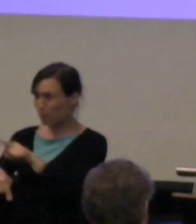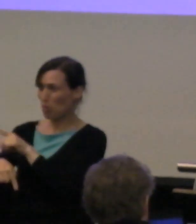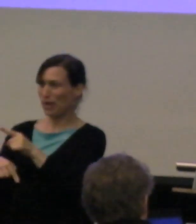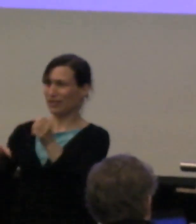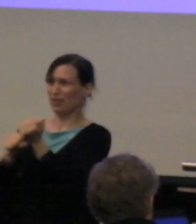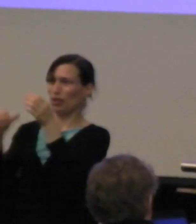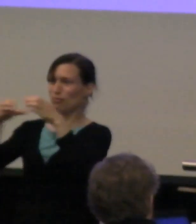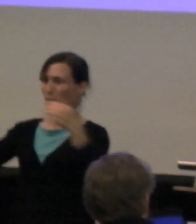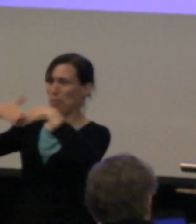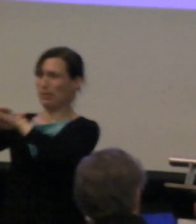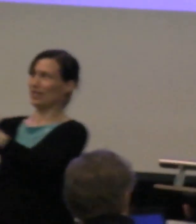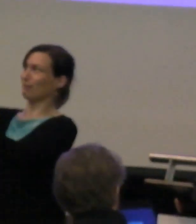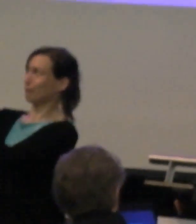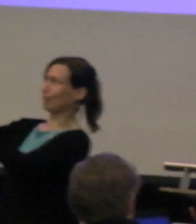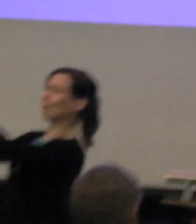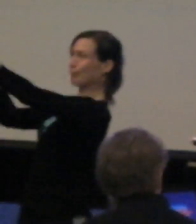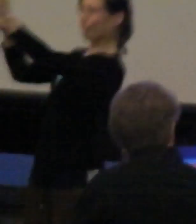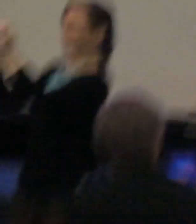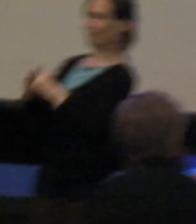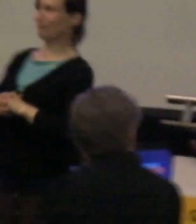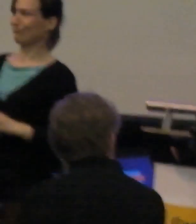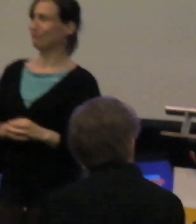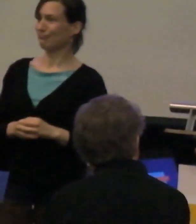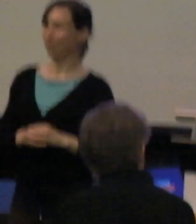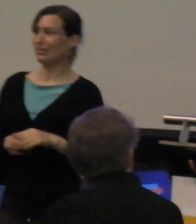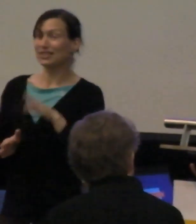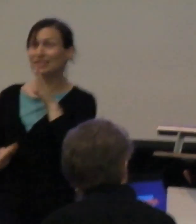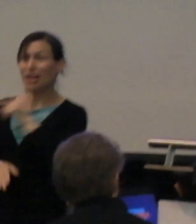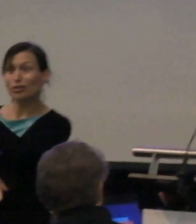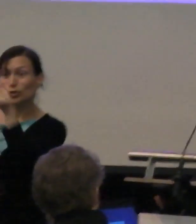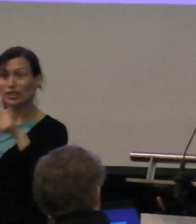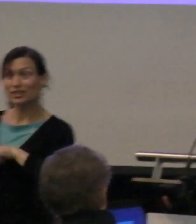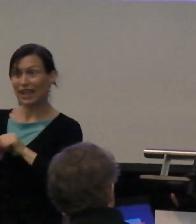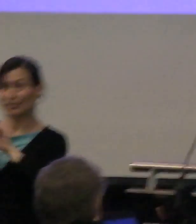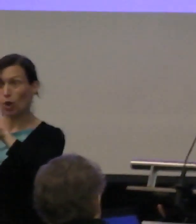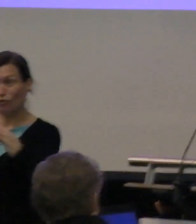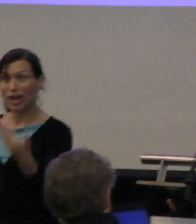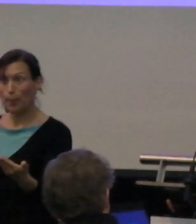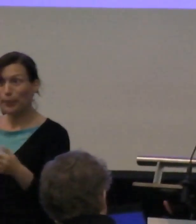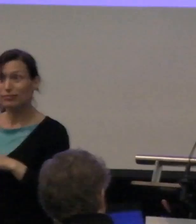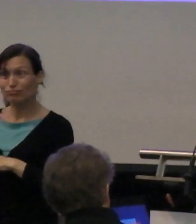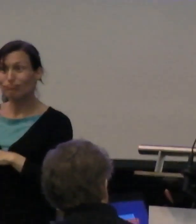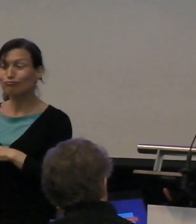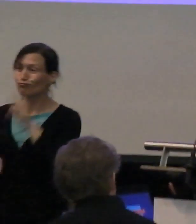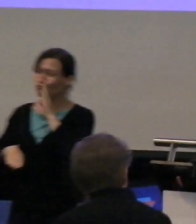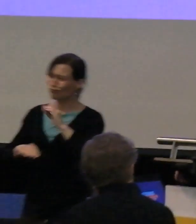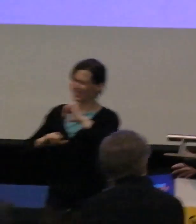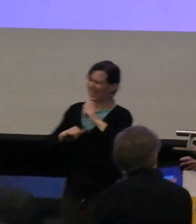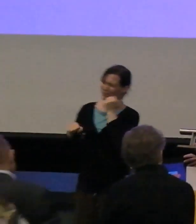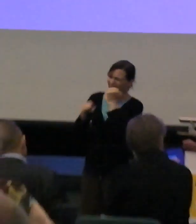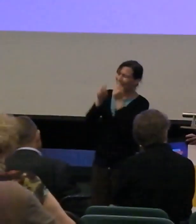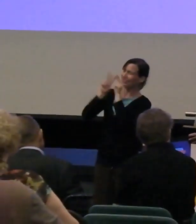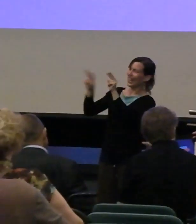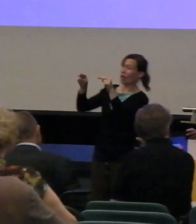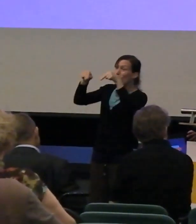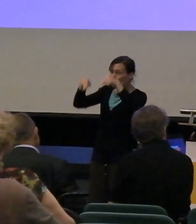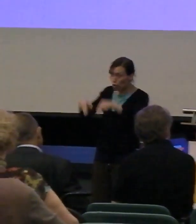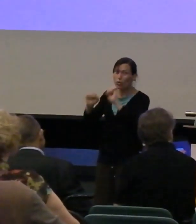gebouw hangen. Mochten jullie daar nog tijd voor hebben straks, ga ze even in het echt bekijken. Nu kan het